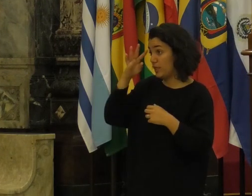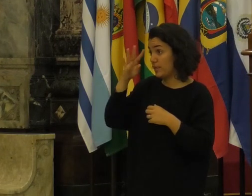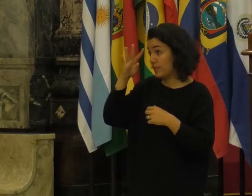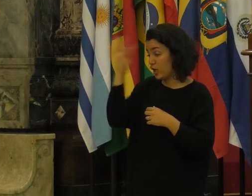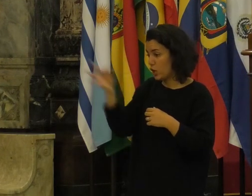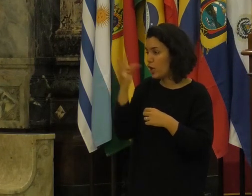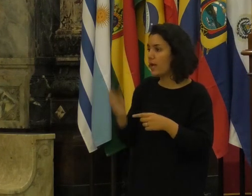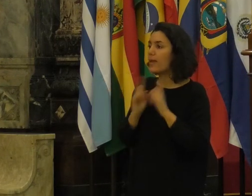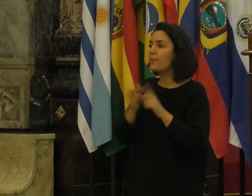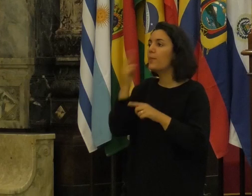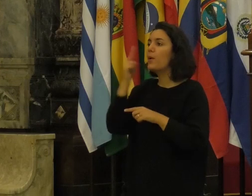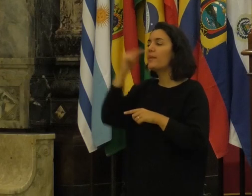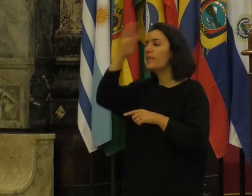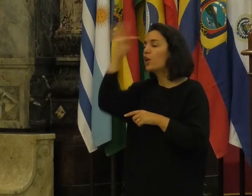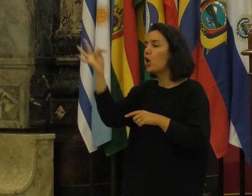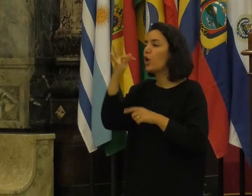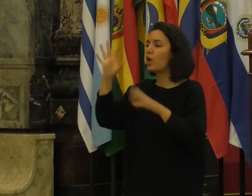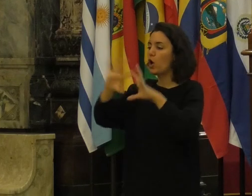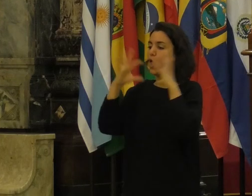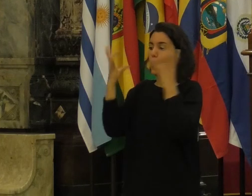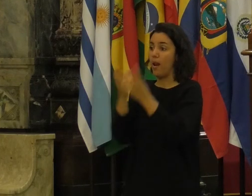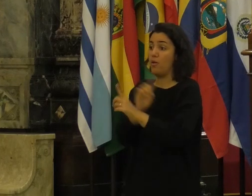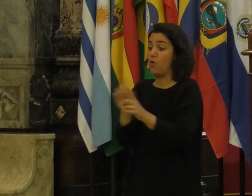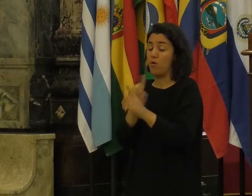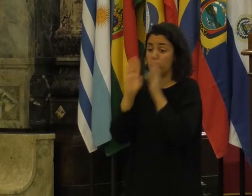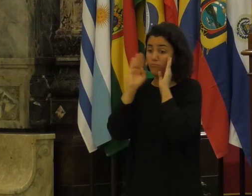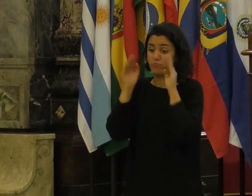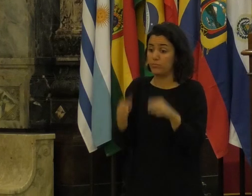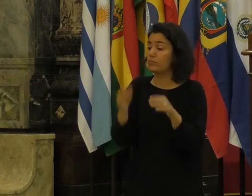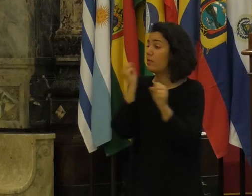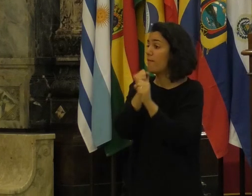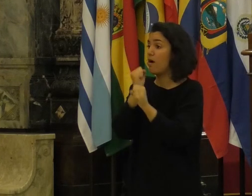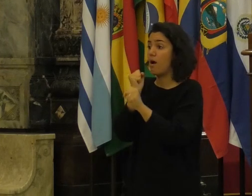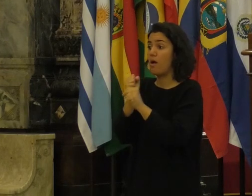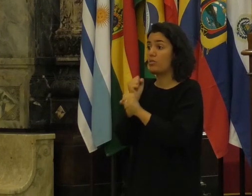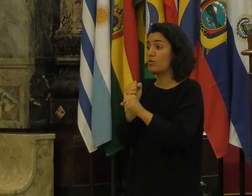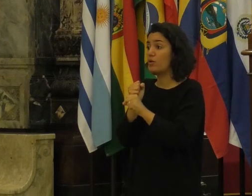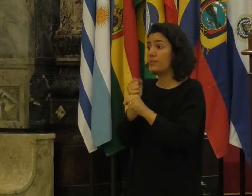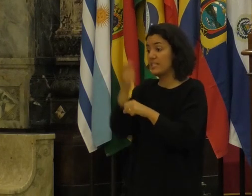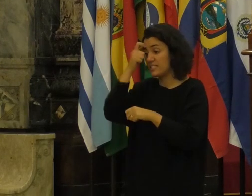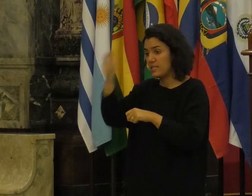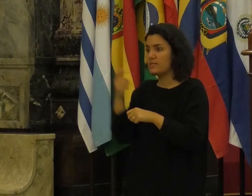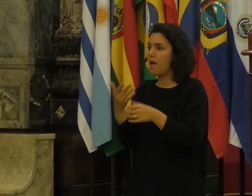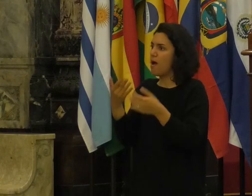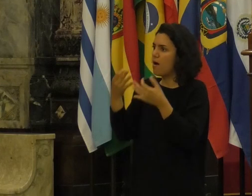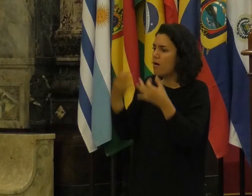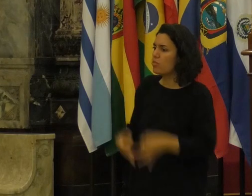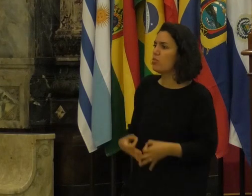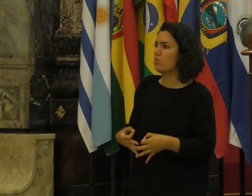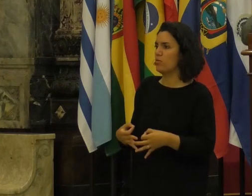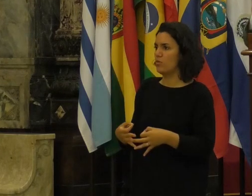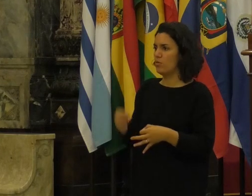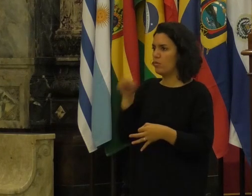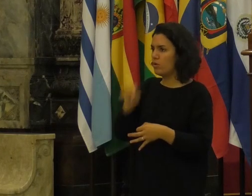globales. Ni siquiera estaba muy fuerte trabajando en aquella etapa en ciencia madura. Dale, fue un viaje de